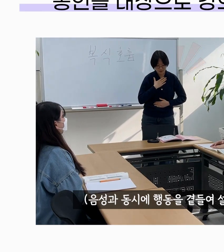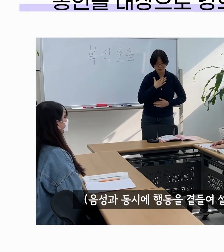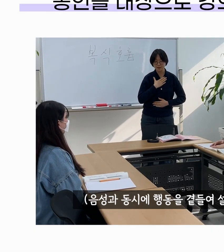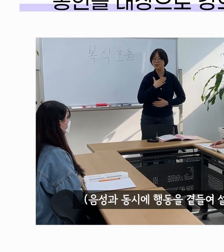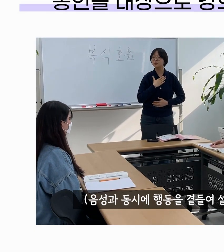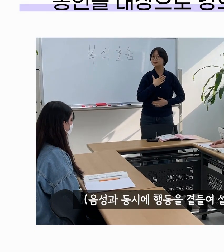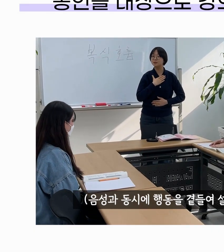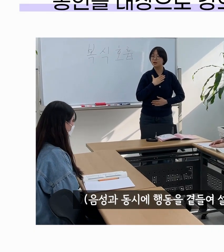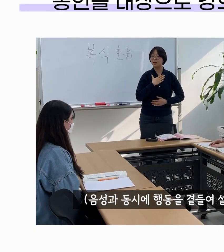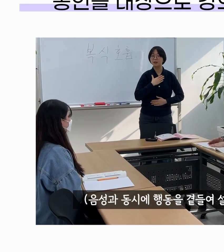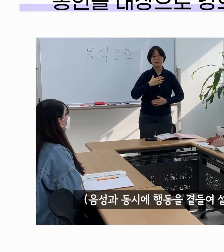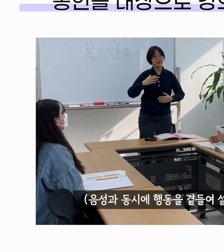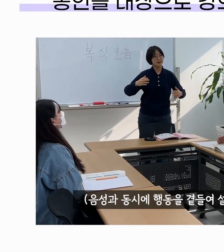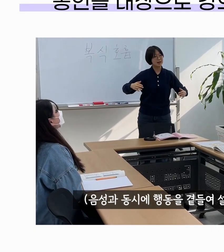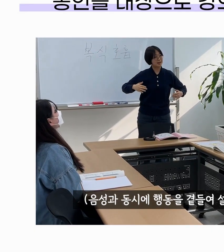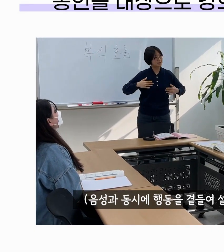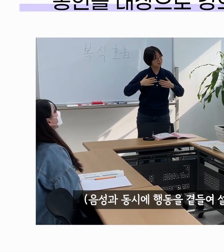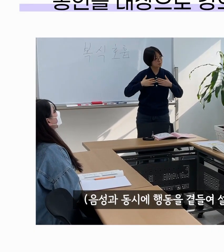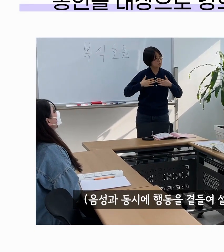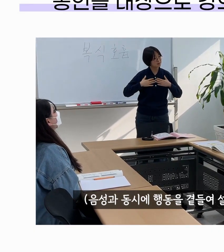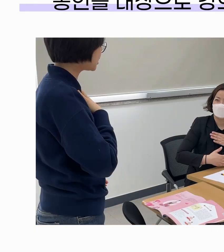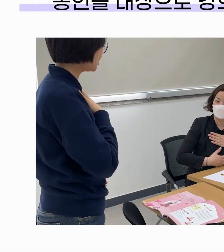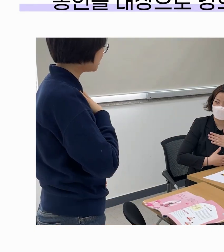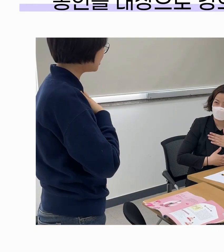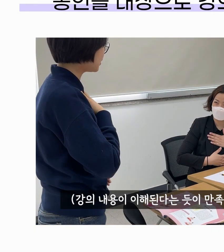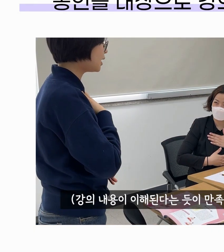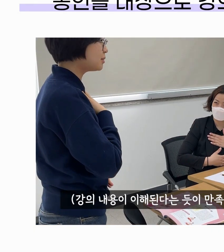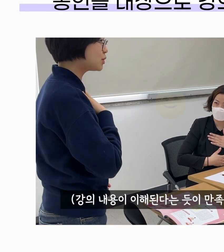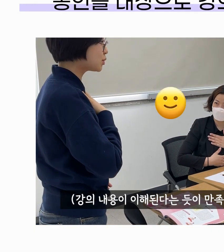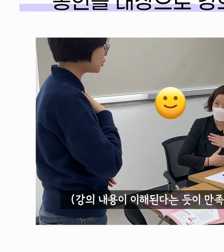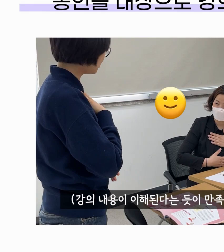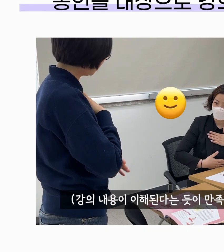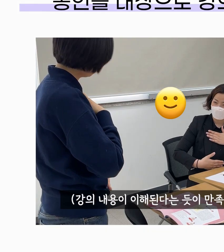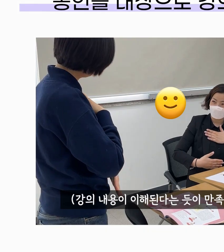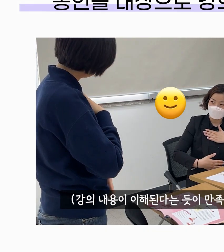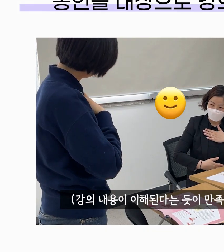공기를 넣습니다. 가슴은 배에 힘을 주고